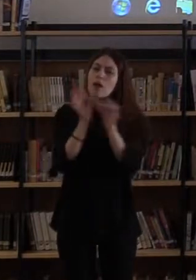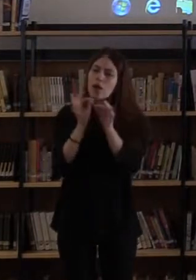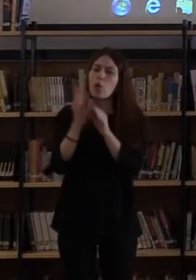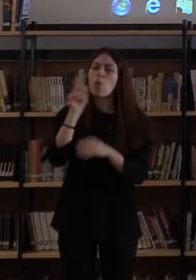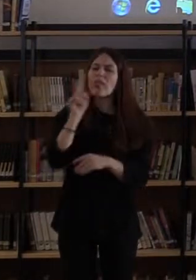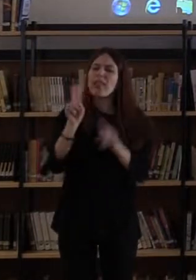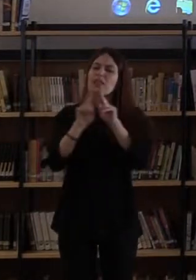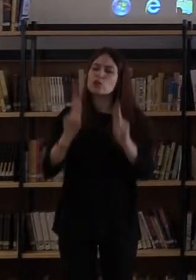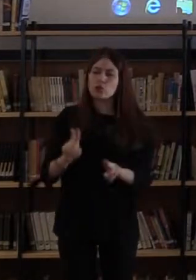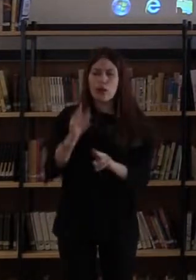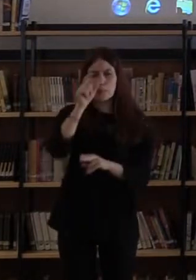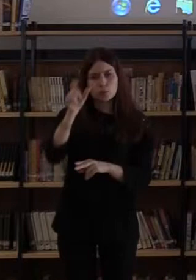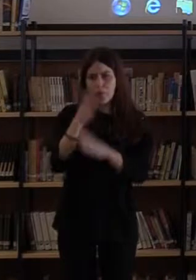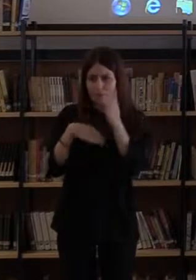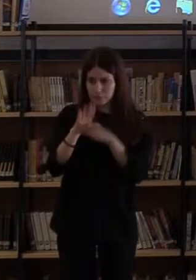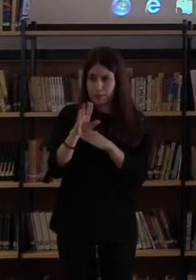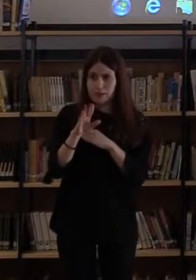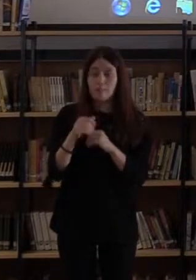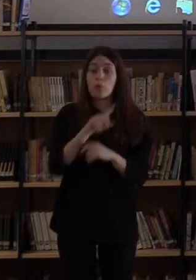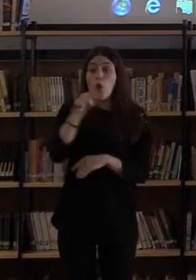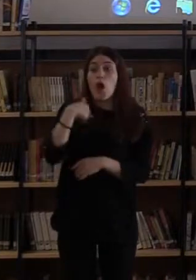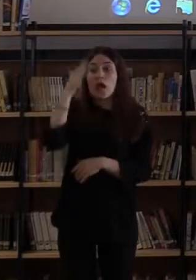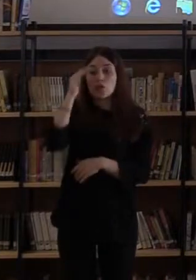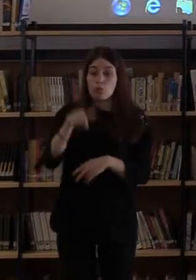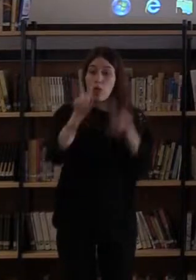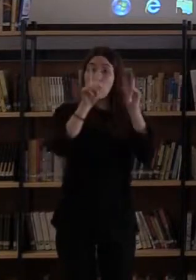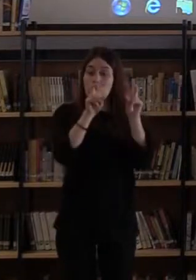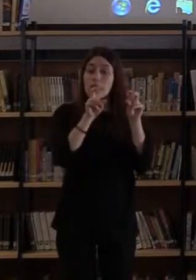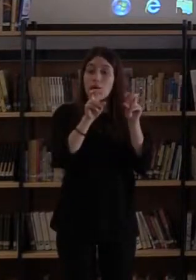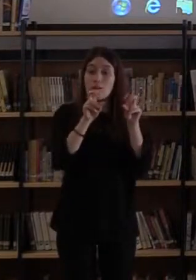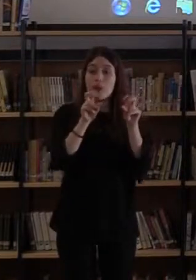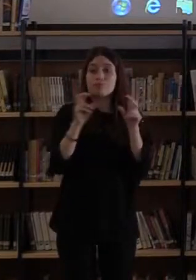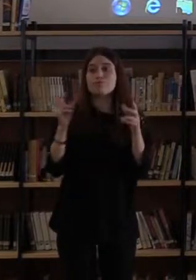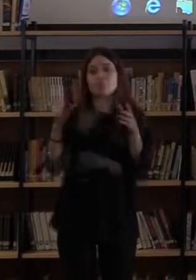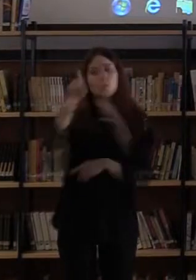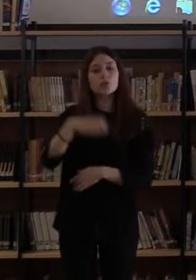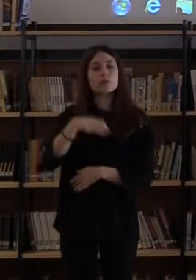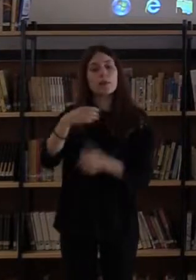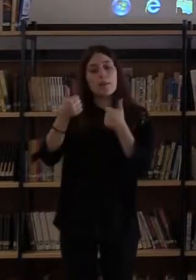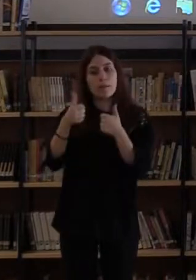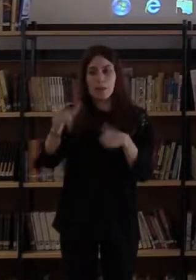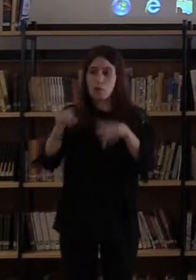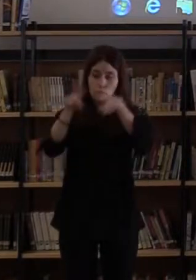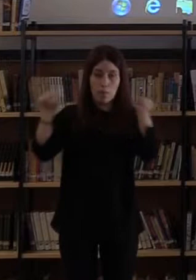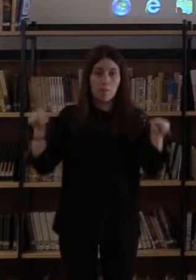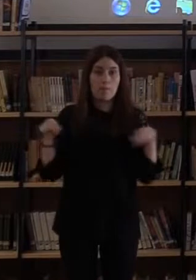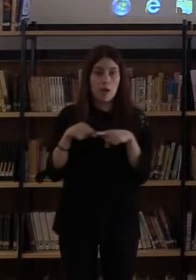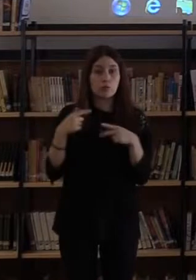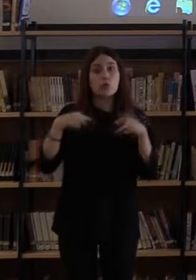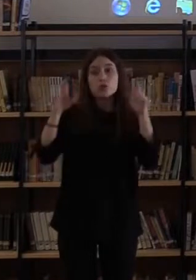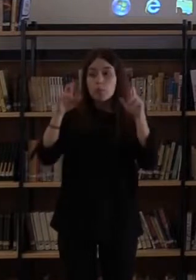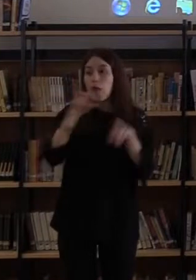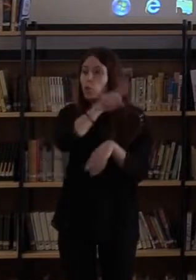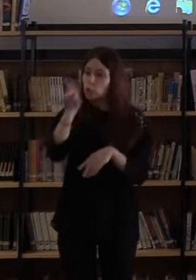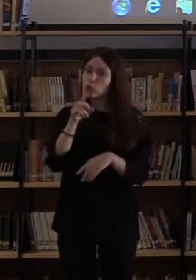Internacional da Pessoa com Deficiência. Achamos que é um tema que nos diz respeito a todos, espero que estejam